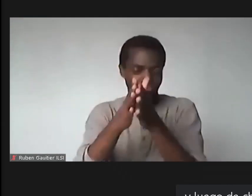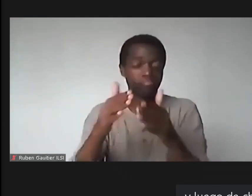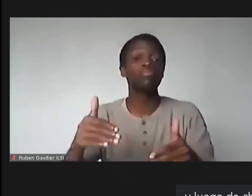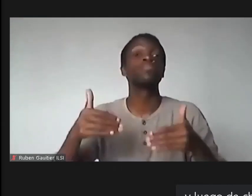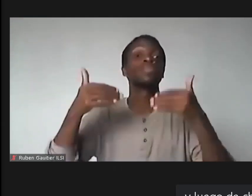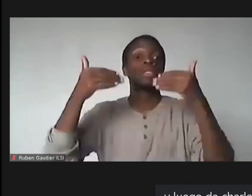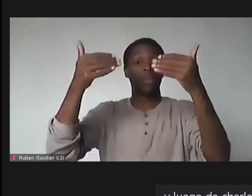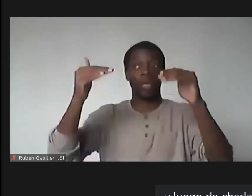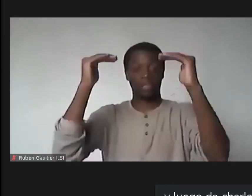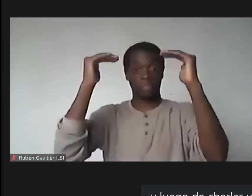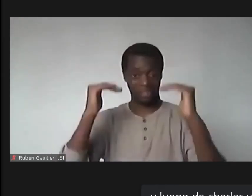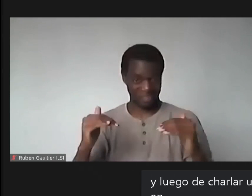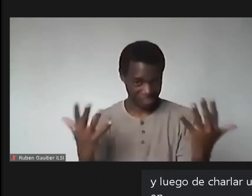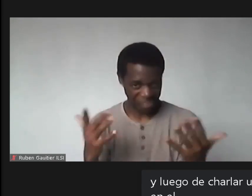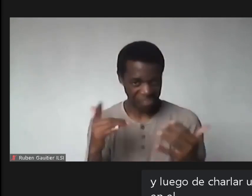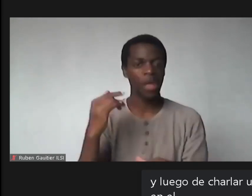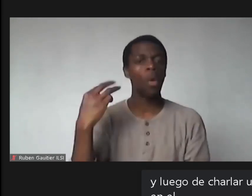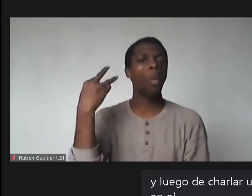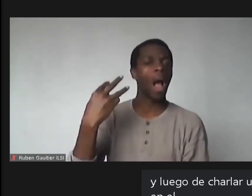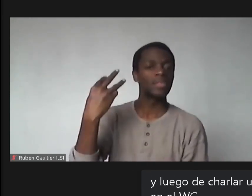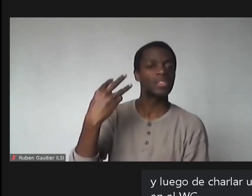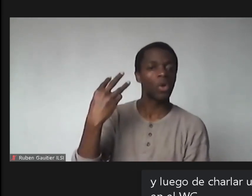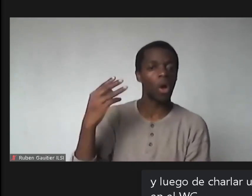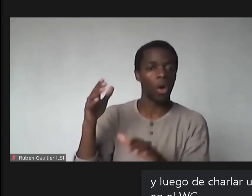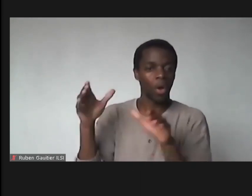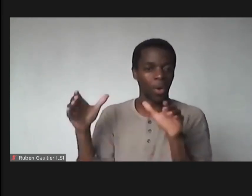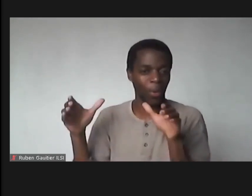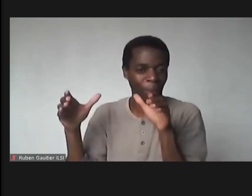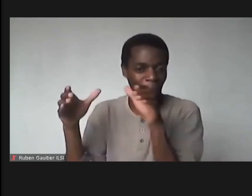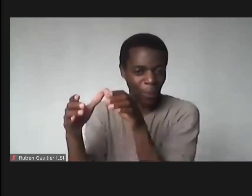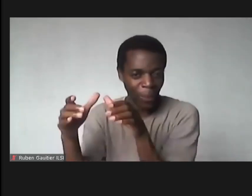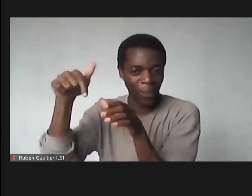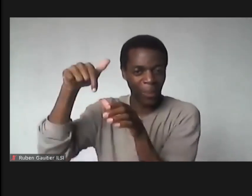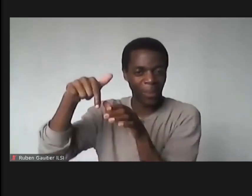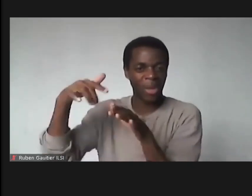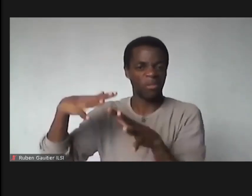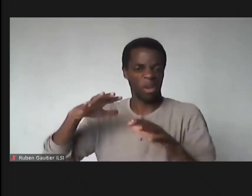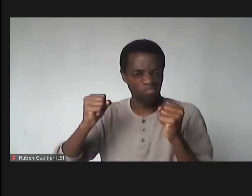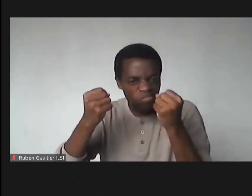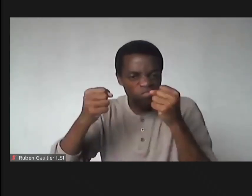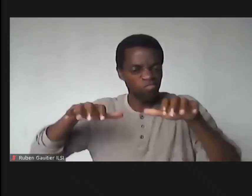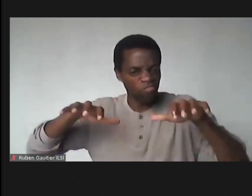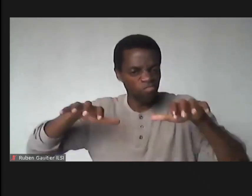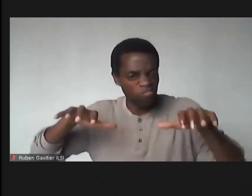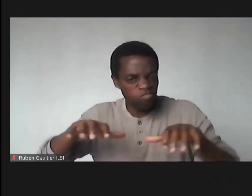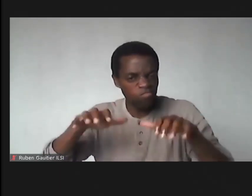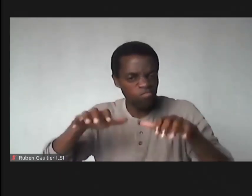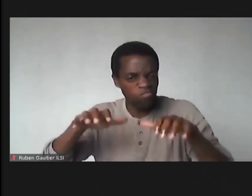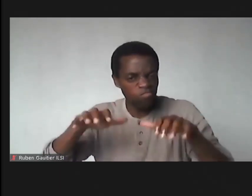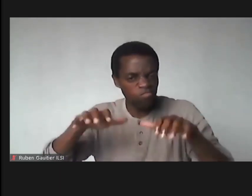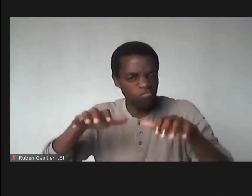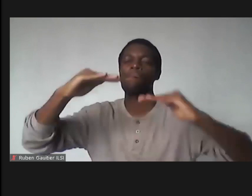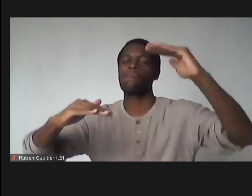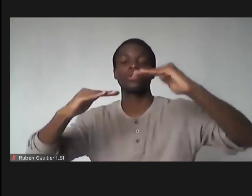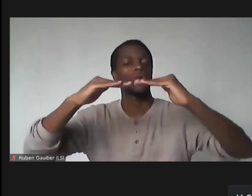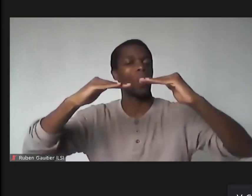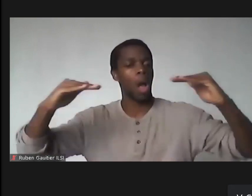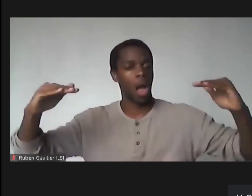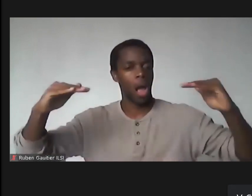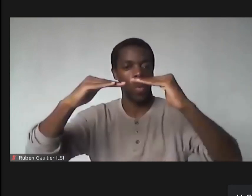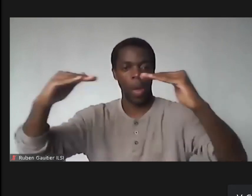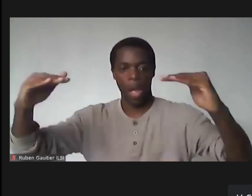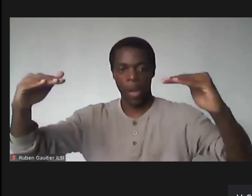las recomendaciones internacionales que se hacen sobre el cuestionario de censo y cómo preguntar, que no son todos de Washington Group, pero hay otras